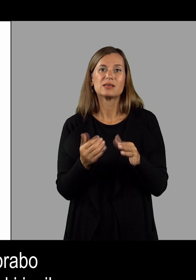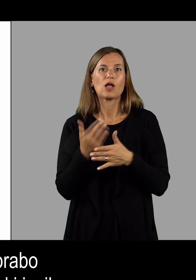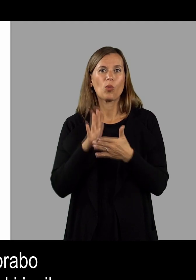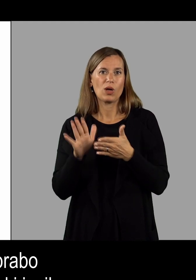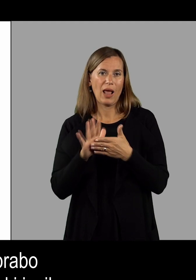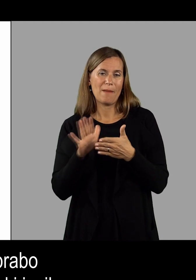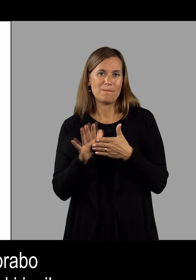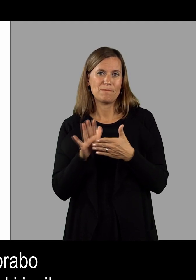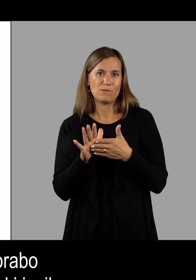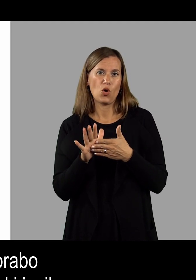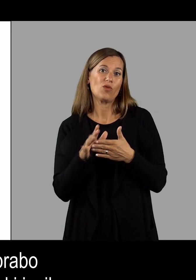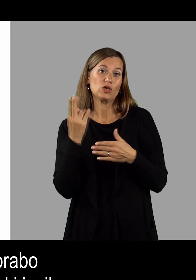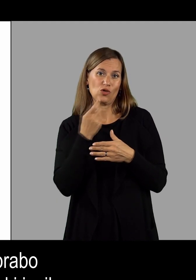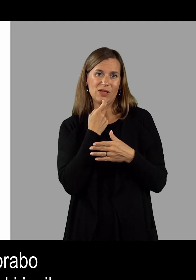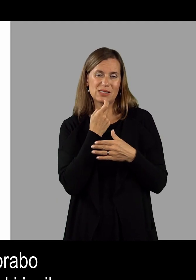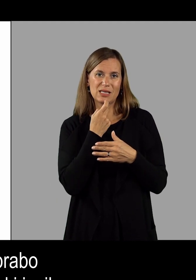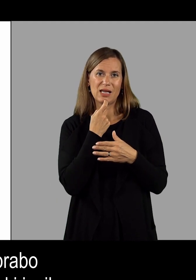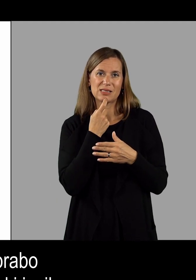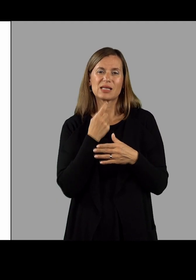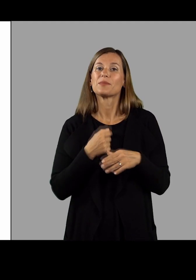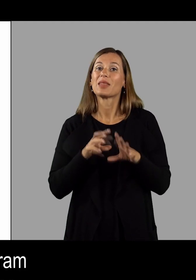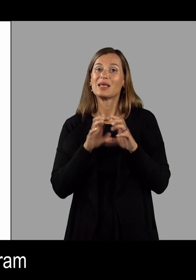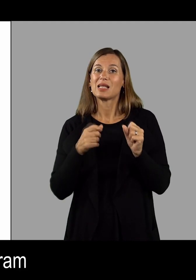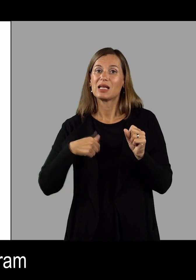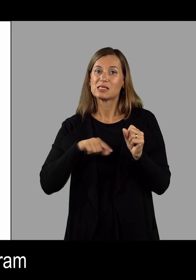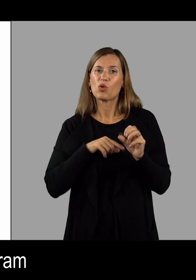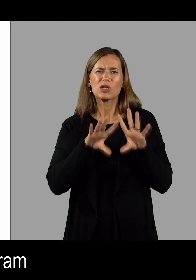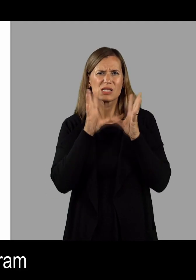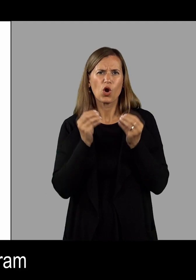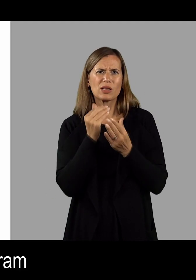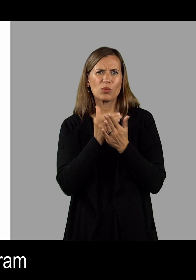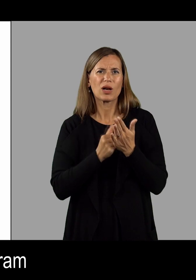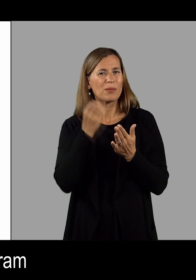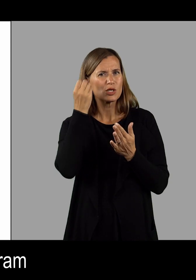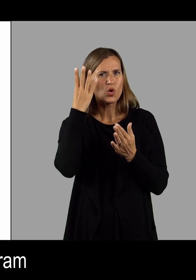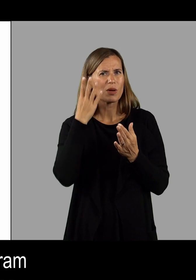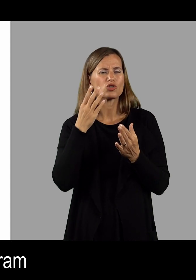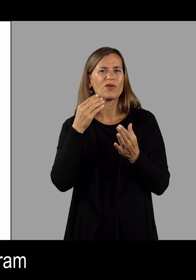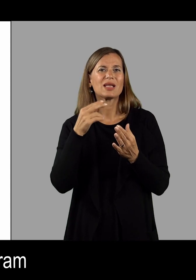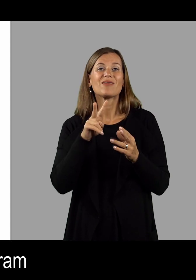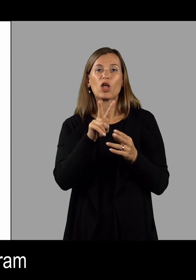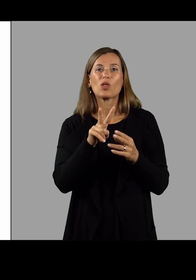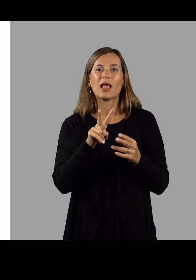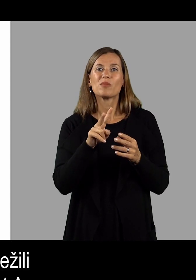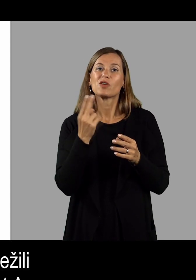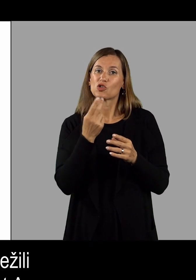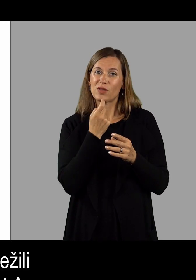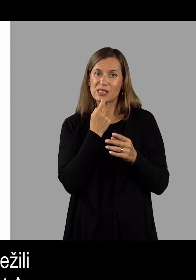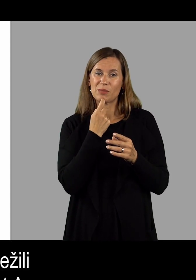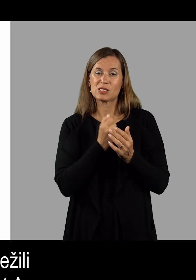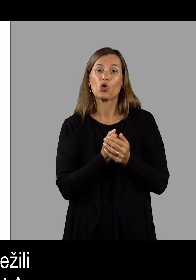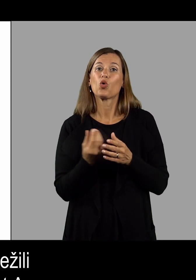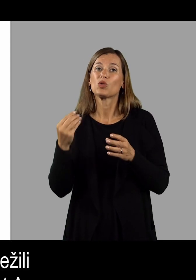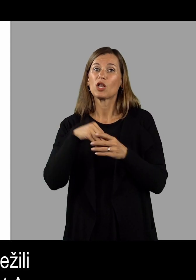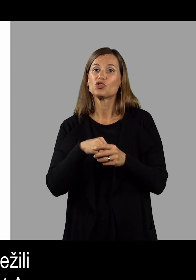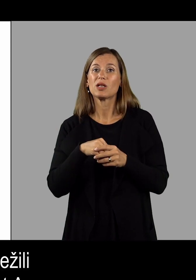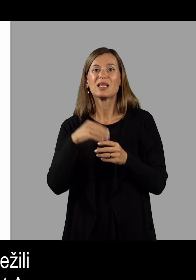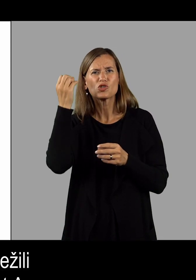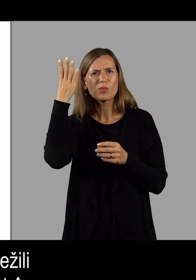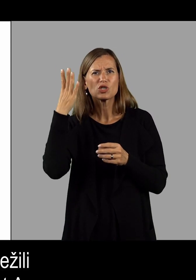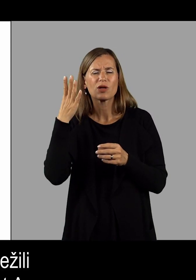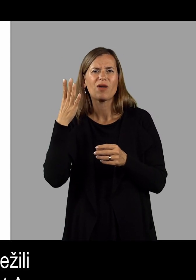podjetjem Velotype, prilagodili smo Velotype tipkovnico za slovenski jezik, prevedli smo Velotype Academy program za učenje